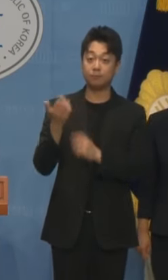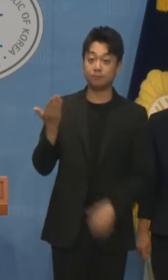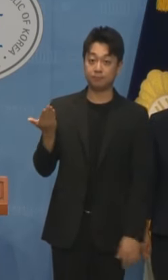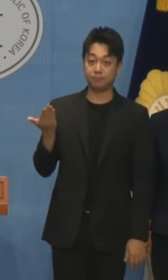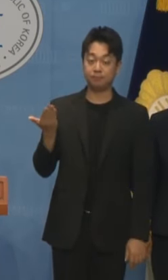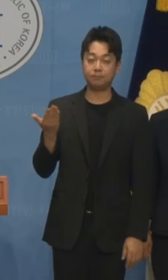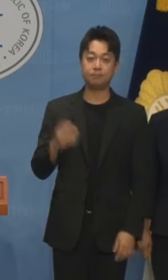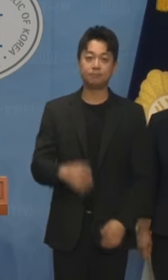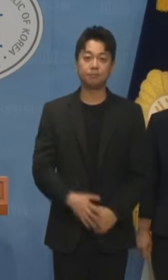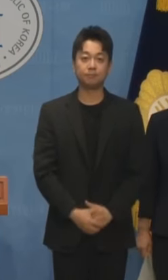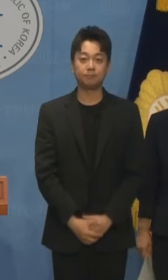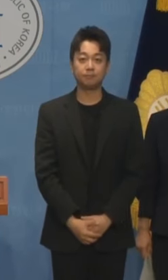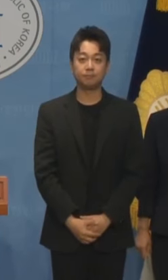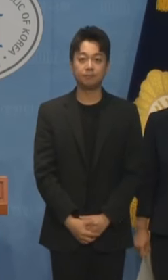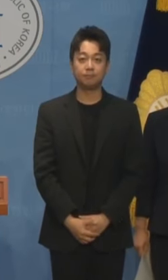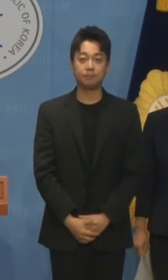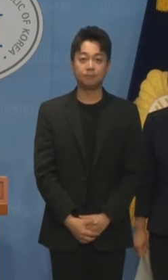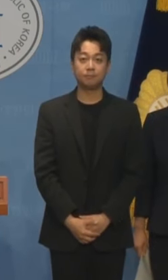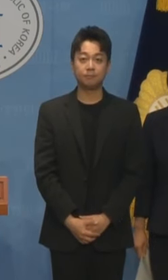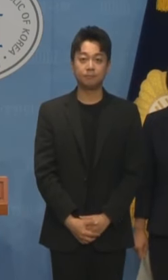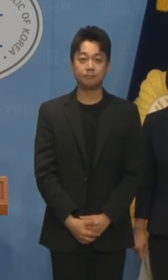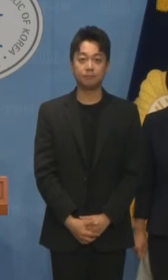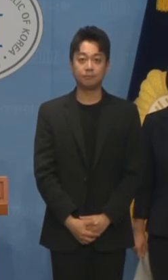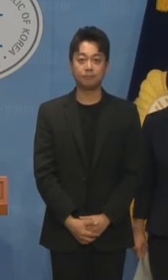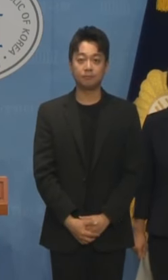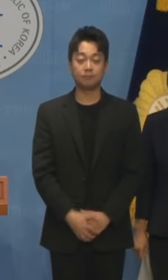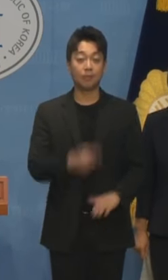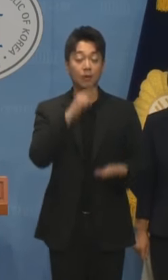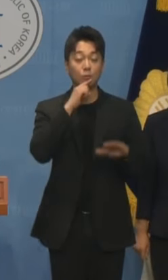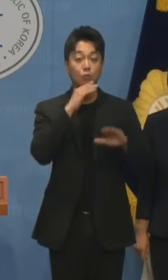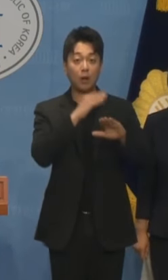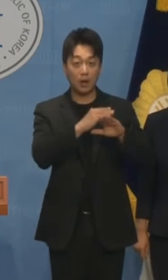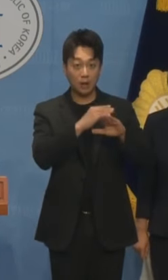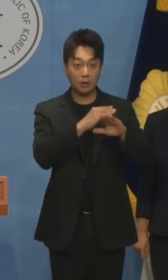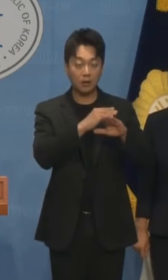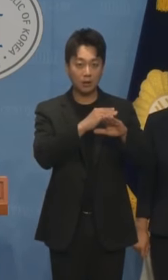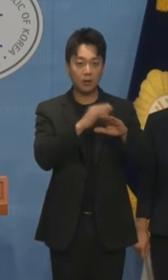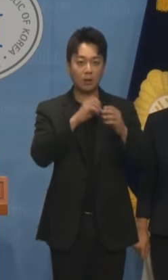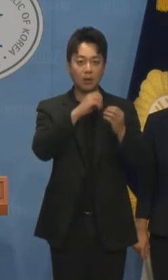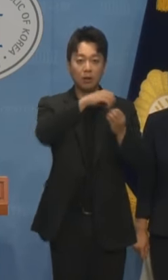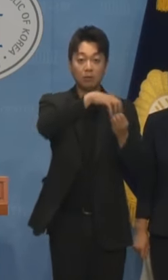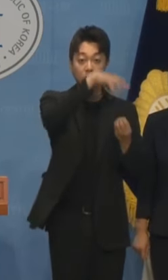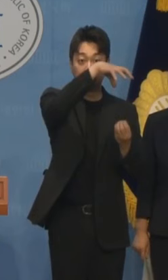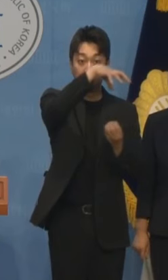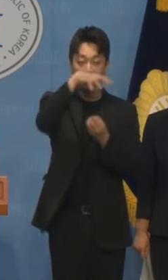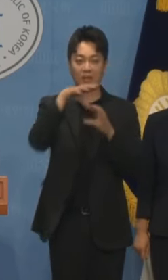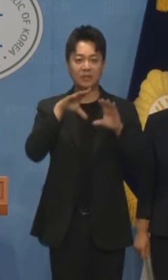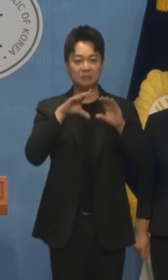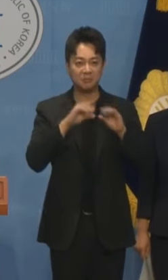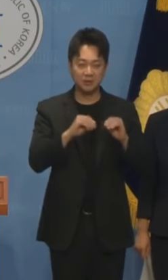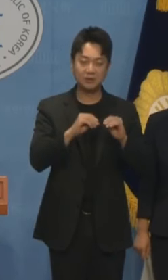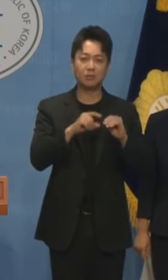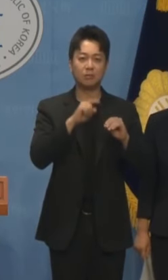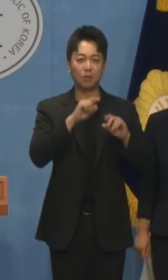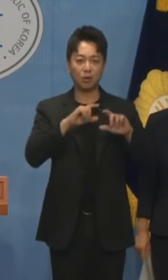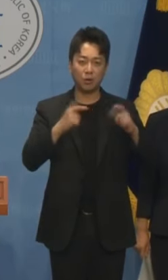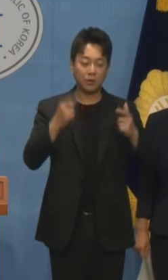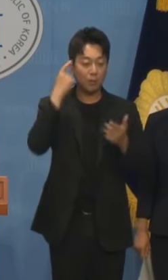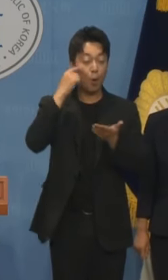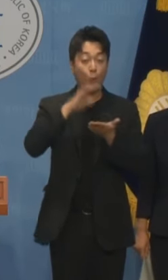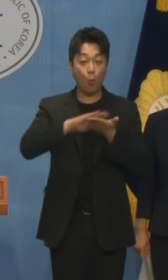윤종호 의원입니다 대남 대북 전단 살포 검지 또 상호 적대 행위 금지 평화실현